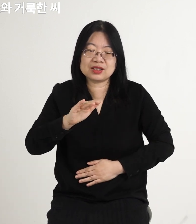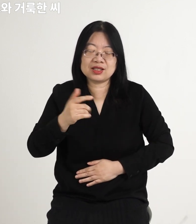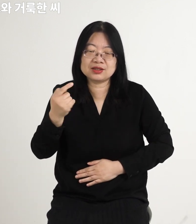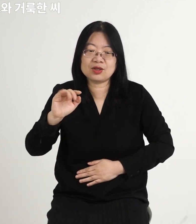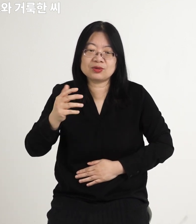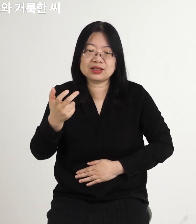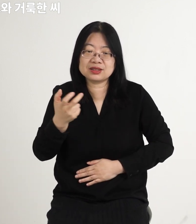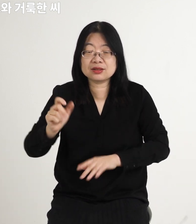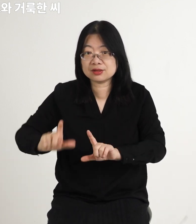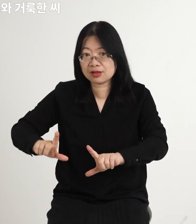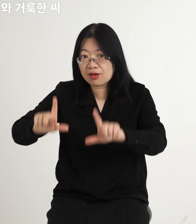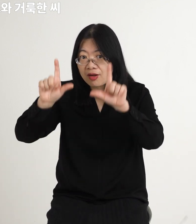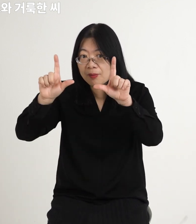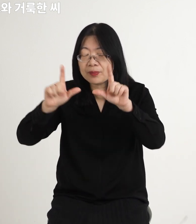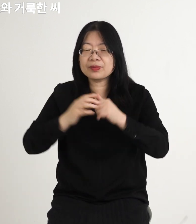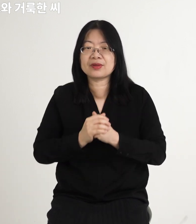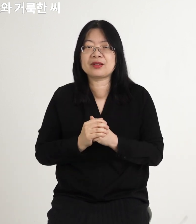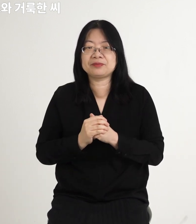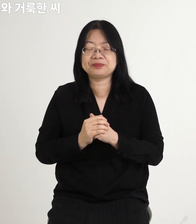이 나라를